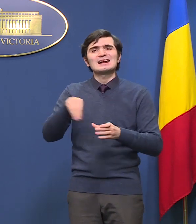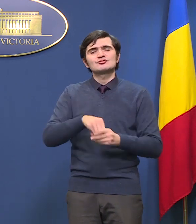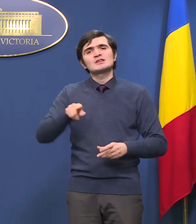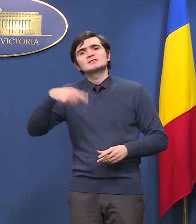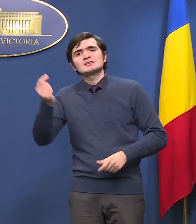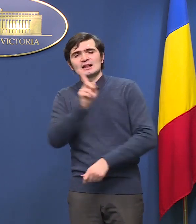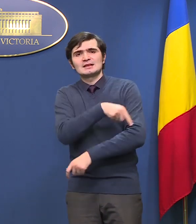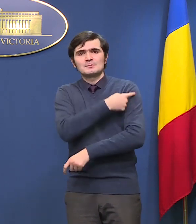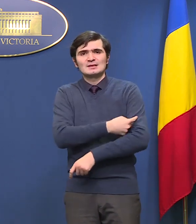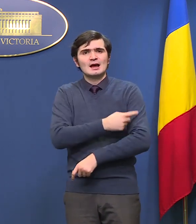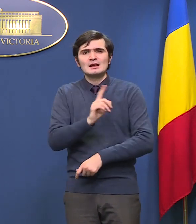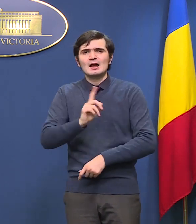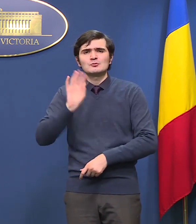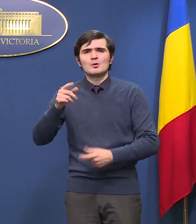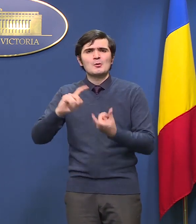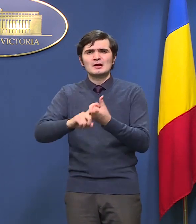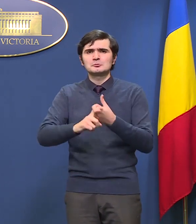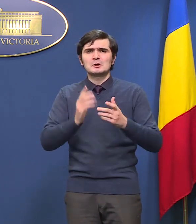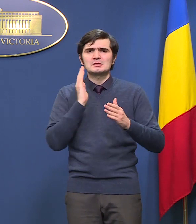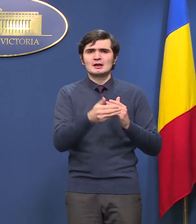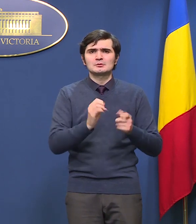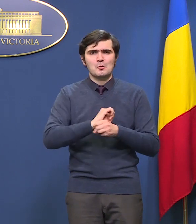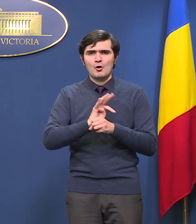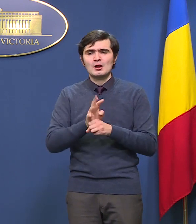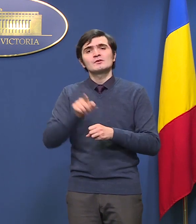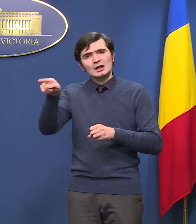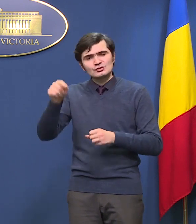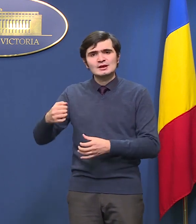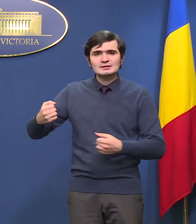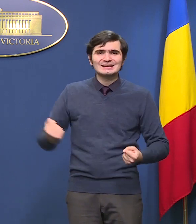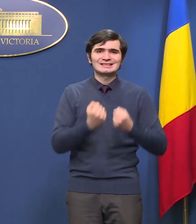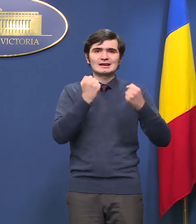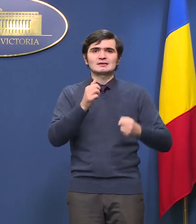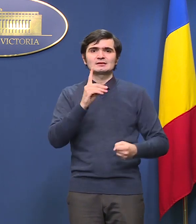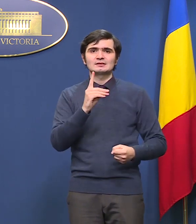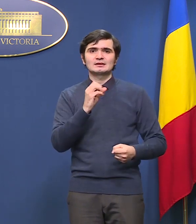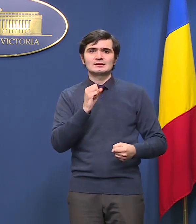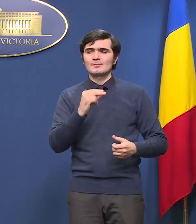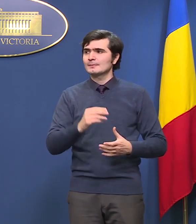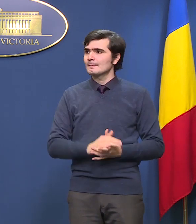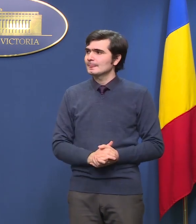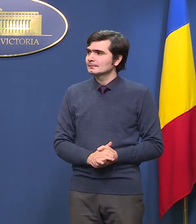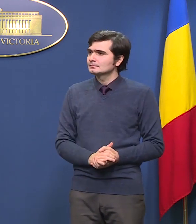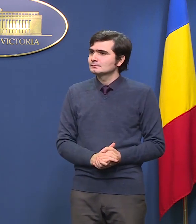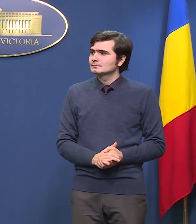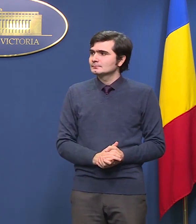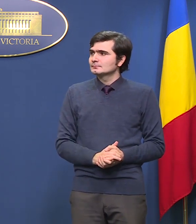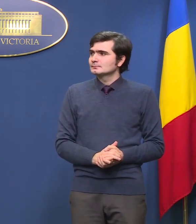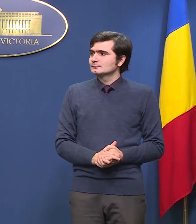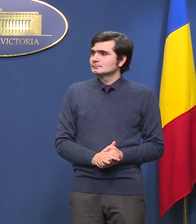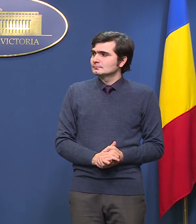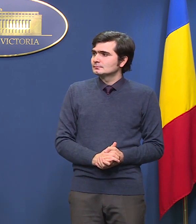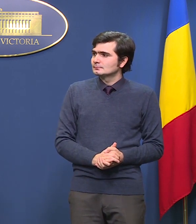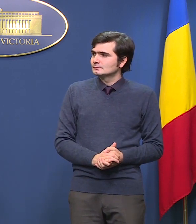sunt în prima linie a bătăliei pentru a întări direcțiile de sănătate publică. Gabriela Del Pupo, B1